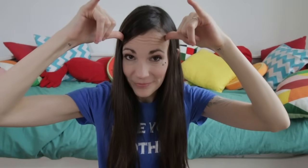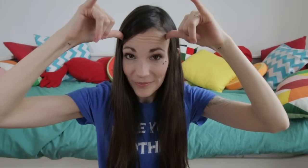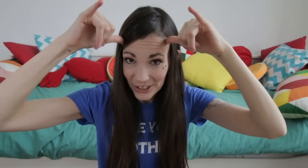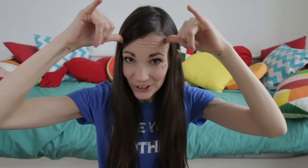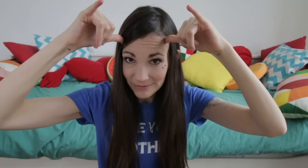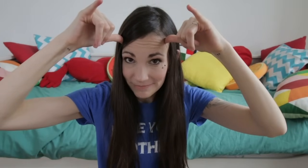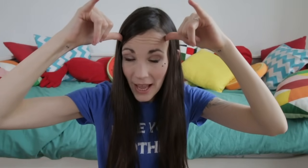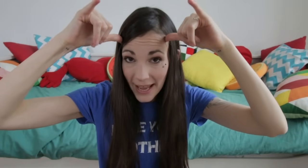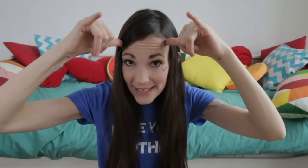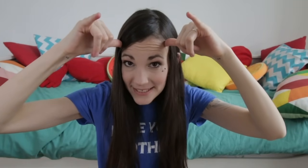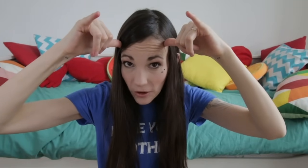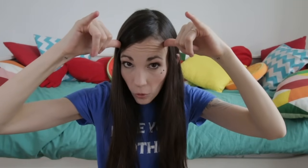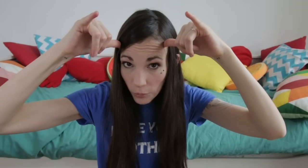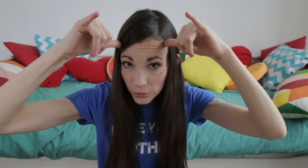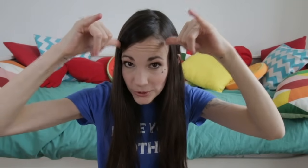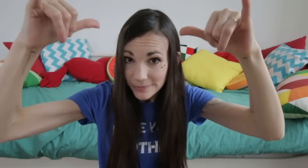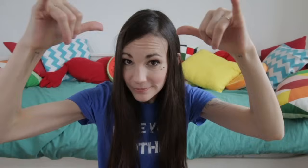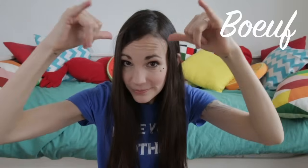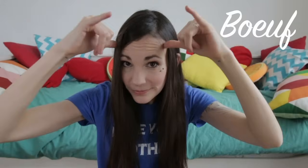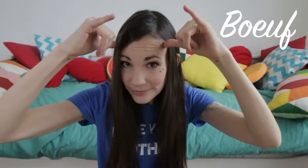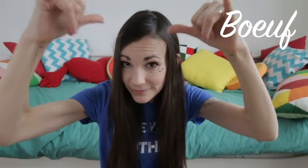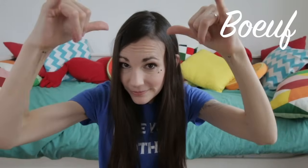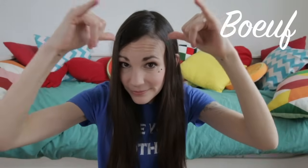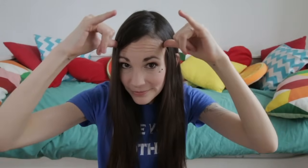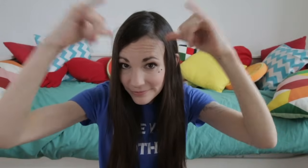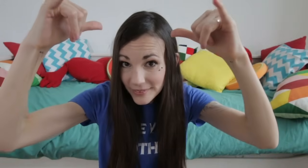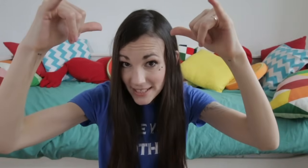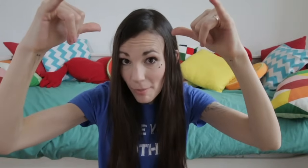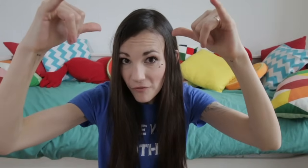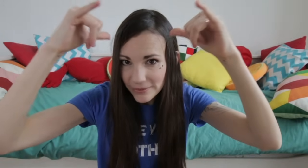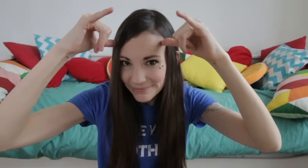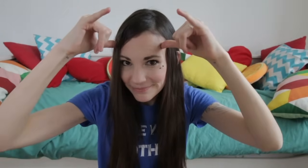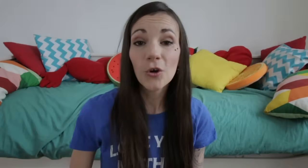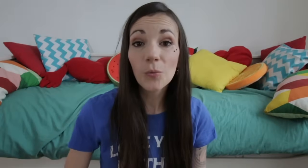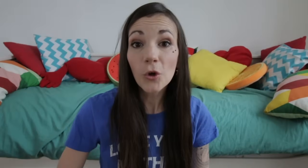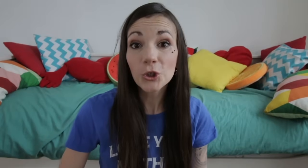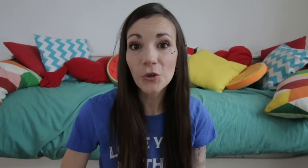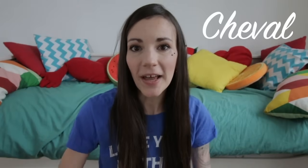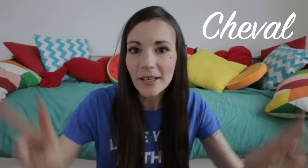Vache. Et si on repousse, c'est bœuf. Le mot cheval.